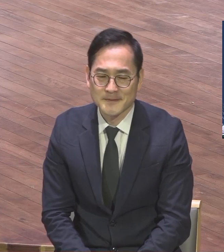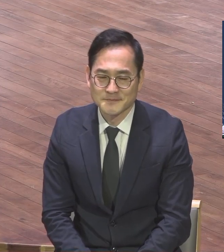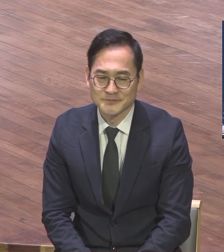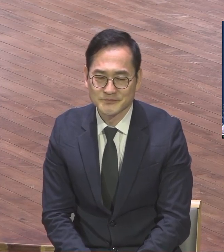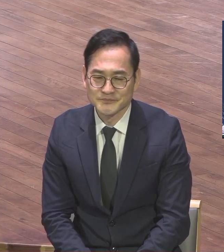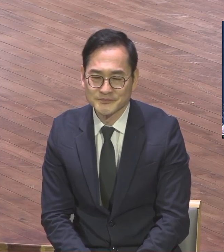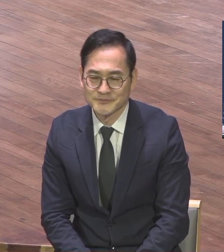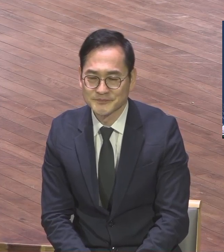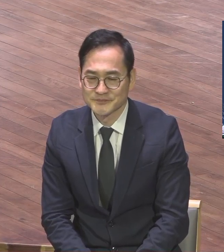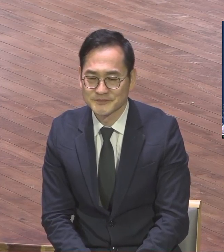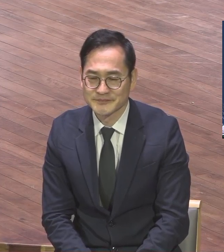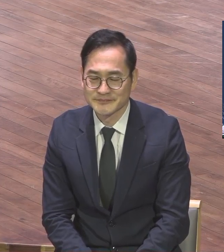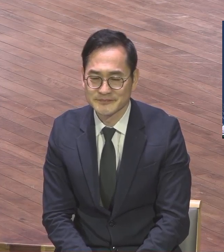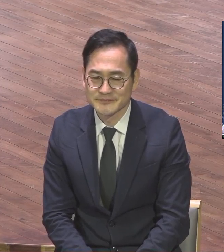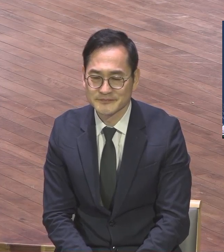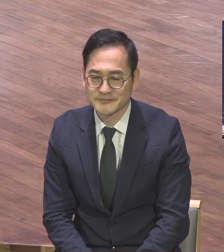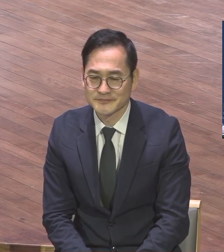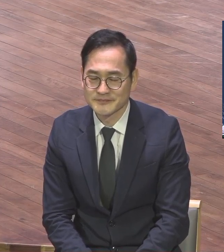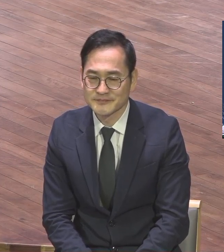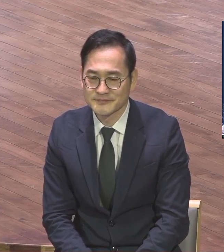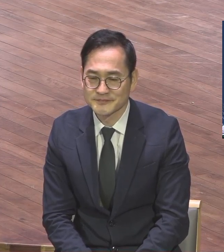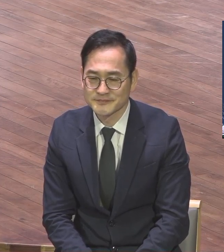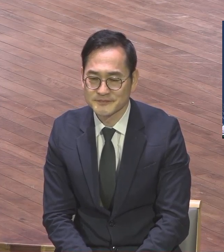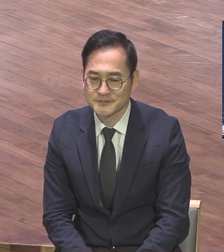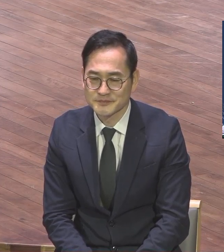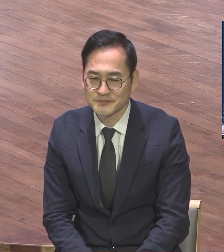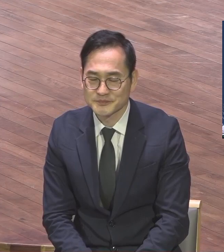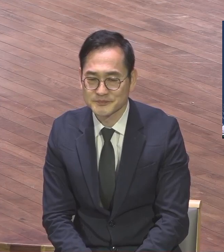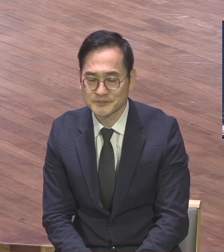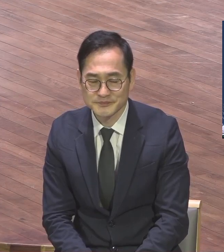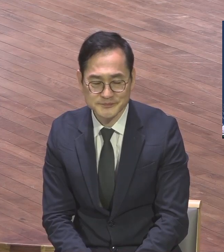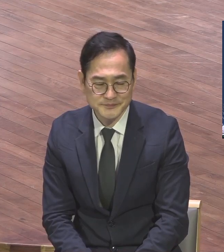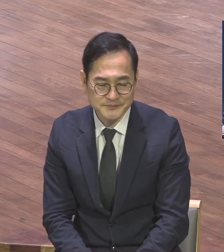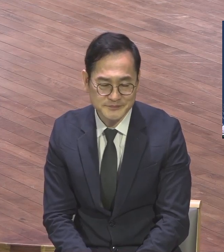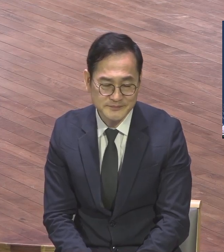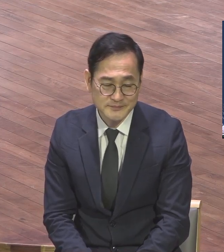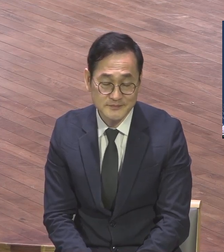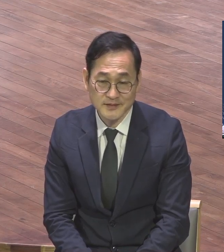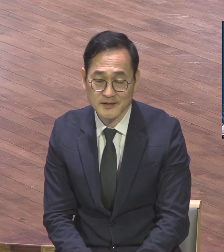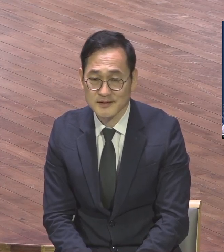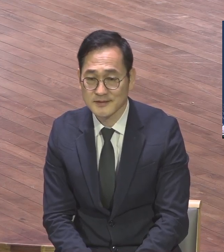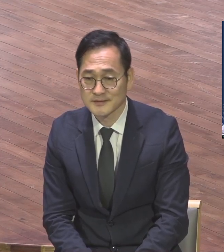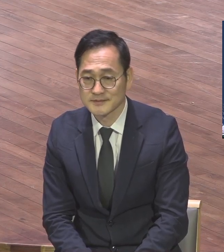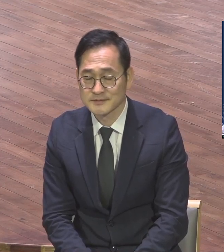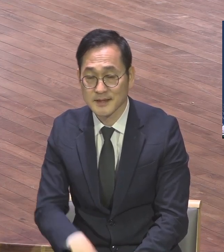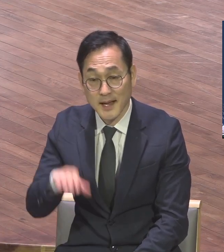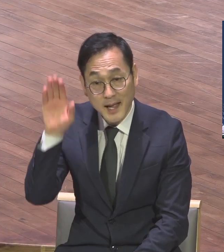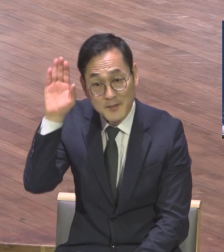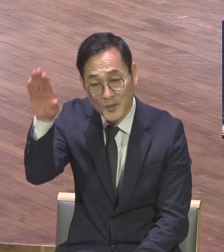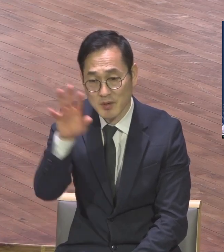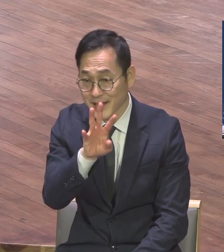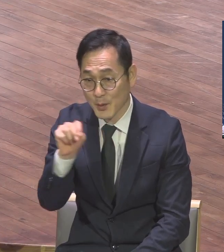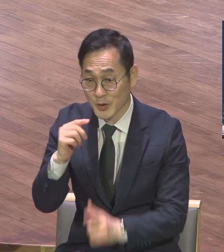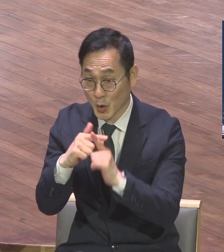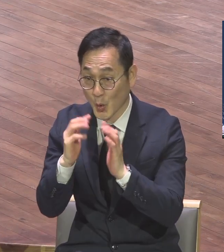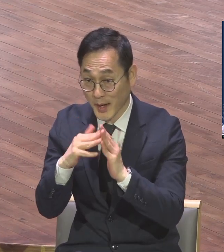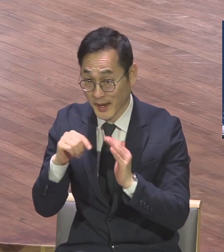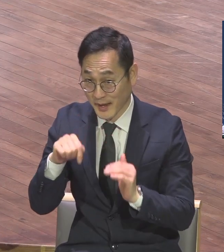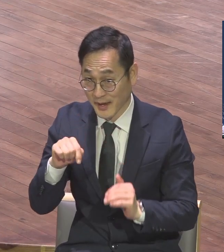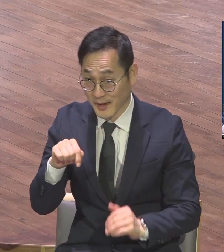사실 저는 정확한 일자는 모르지만은 언젠가 우리 애원교회가